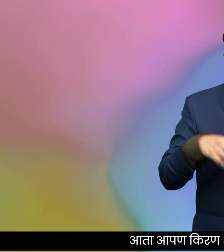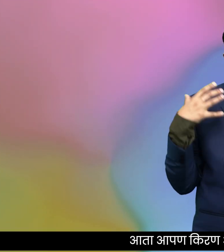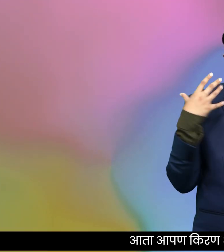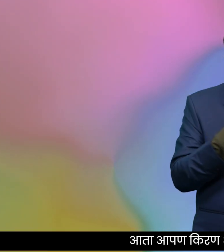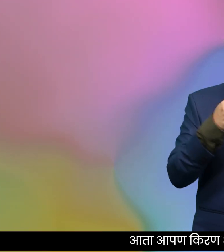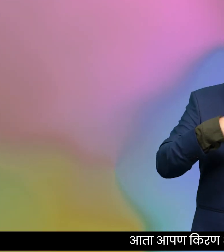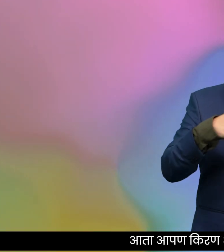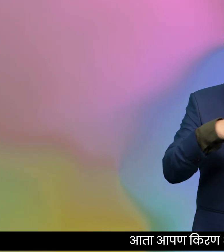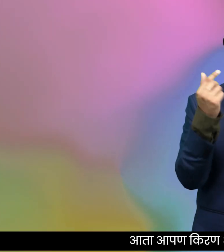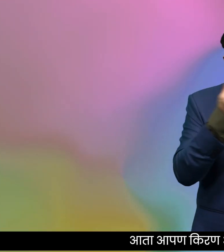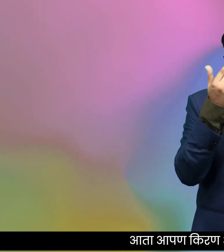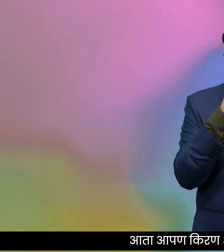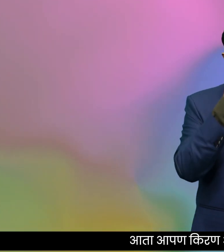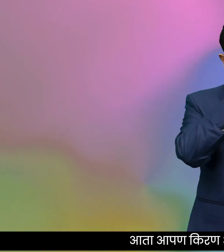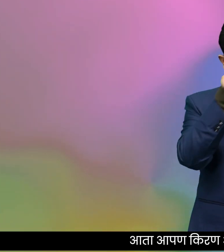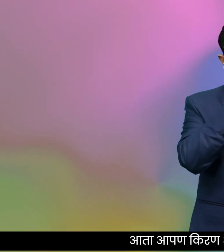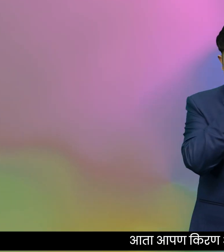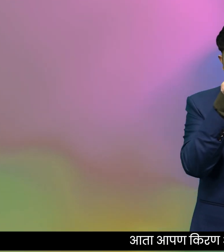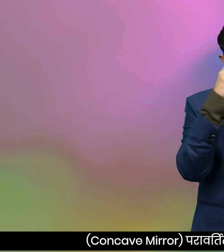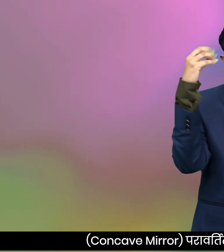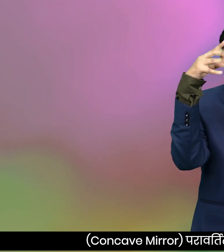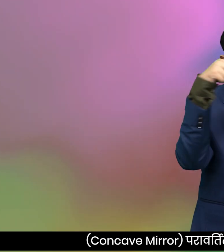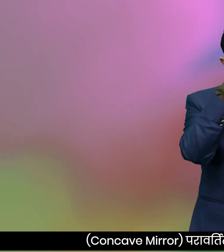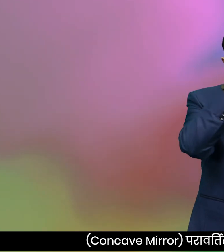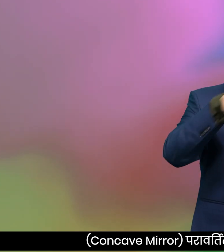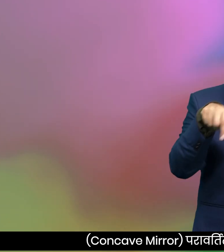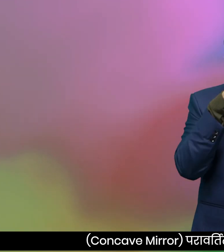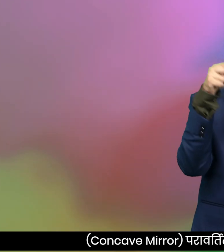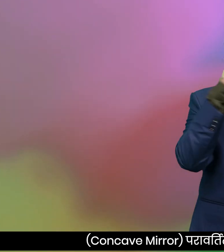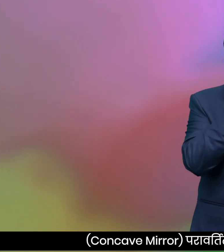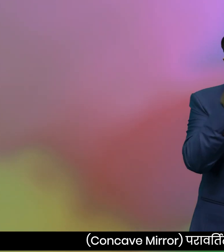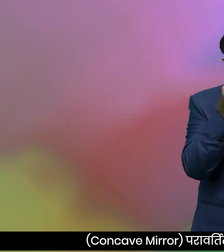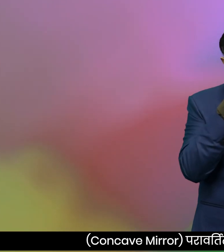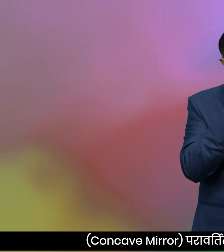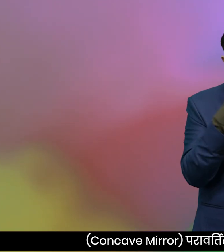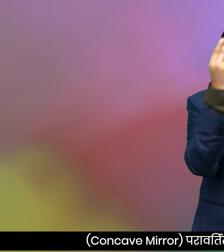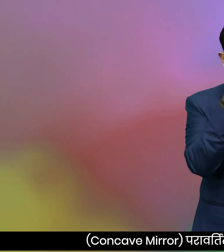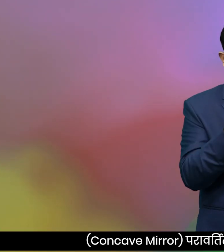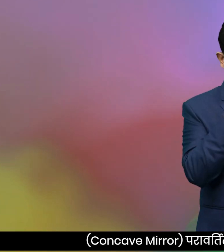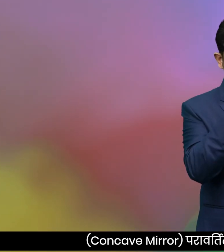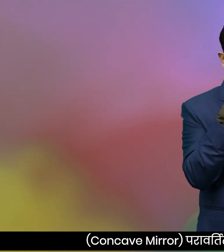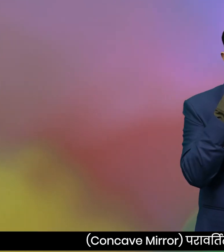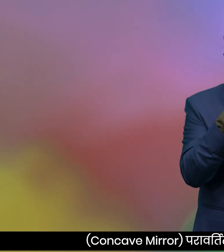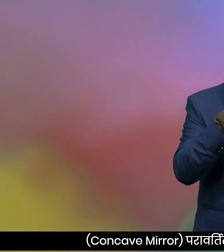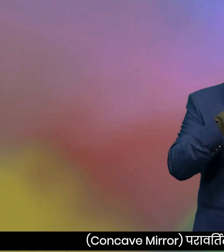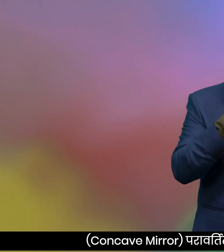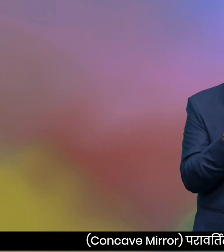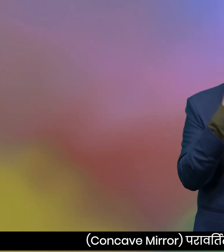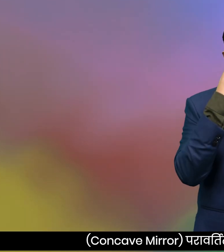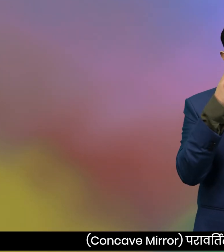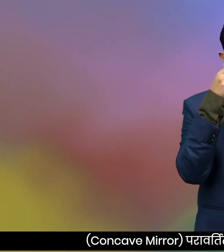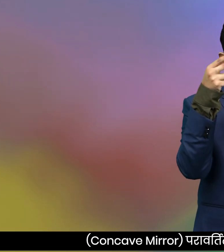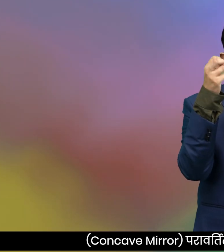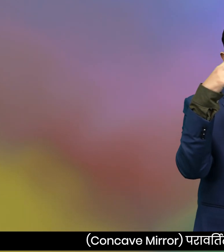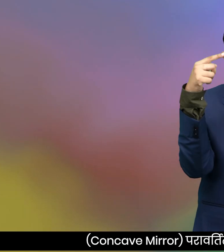Now, आता आपण we किरण are आलेख going to वापरून use अंतर्गोल ray आरशात diagrams to see कनकेव्ह how the मिरर reflected परावर्तित image प्रतिमा is कशी तयार formed होते in ते पाहणार concave आहोत. mirrors.